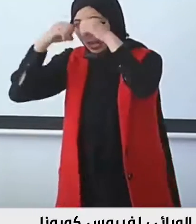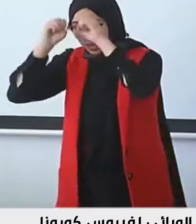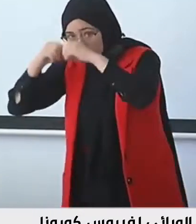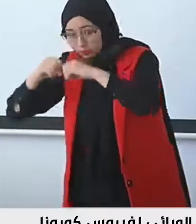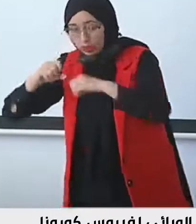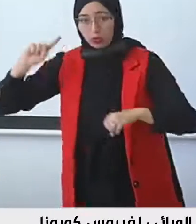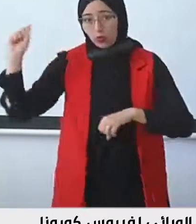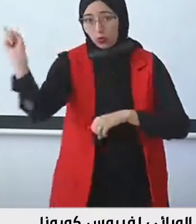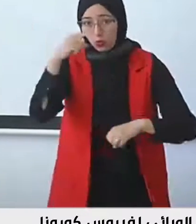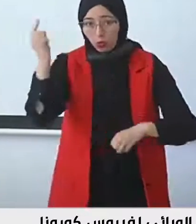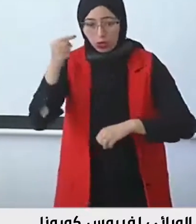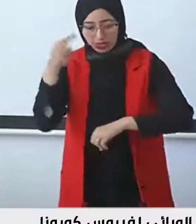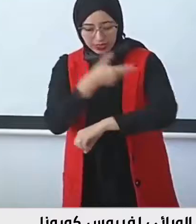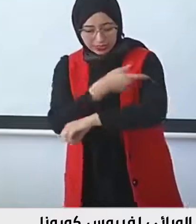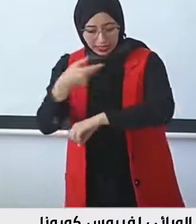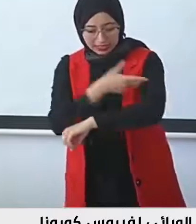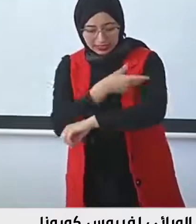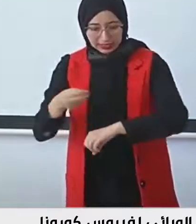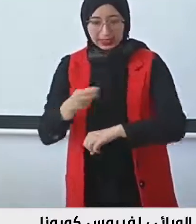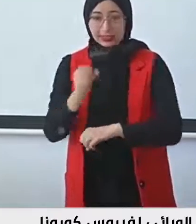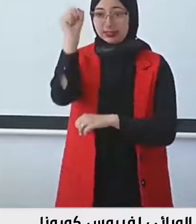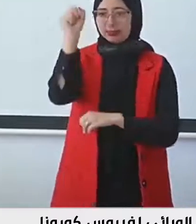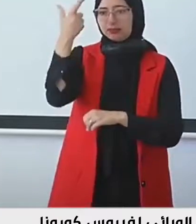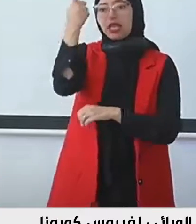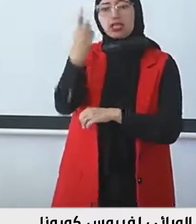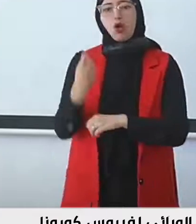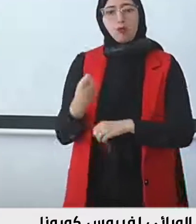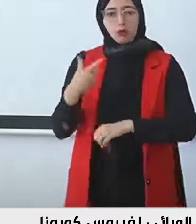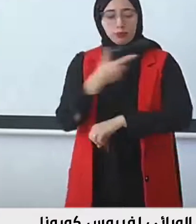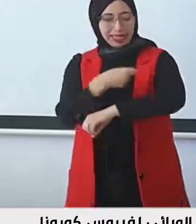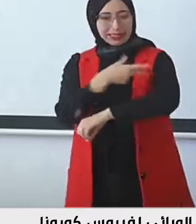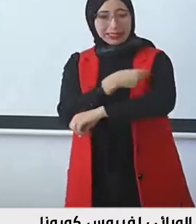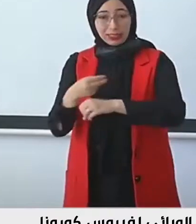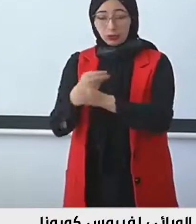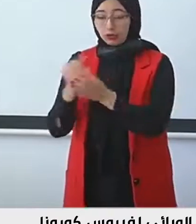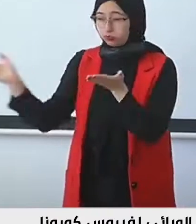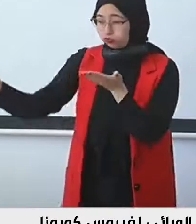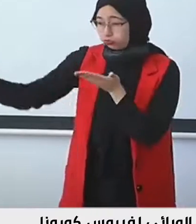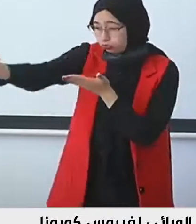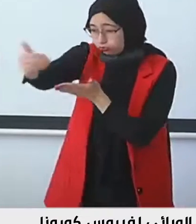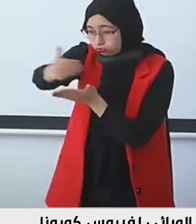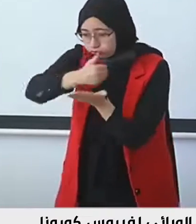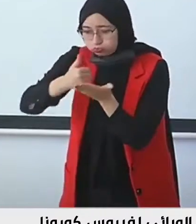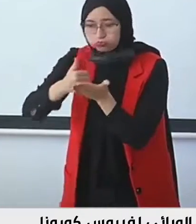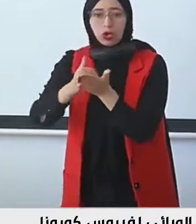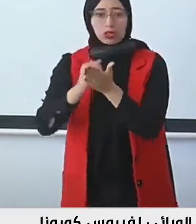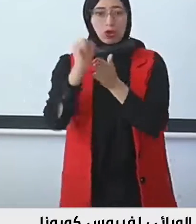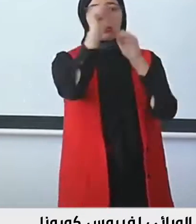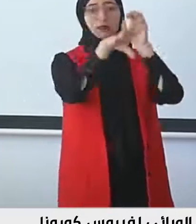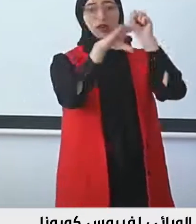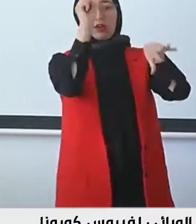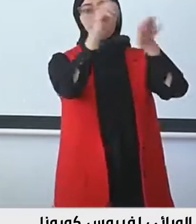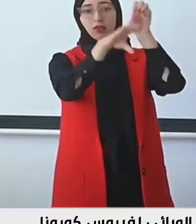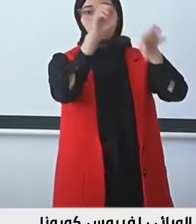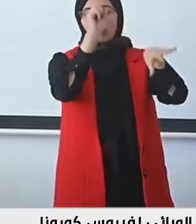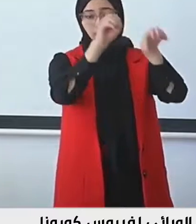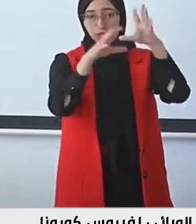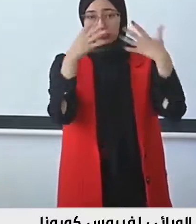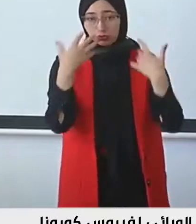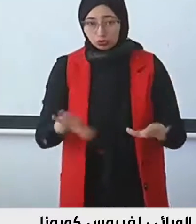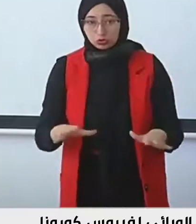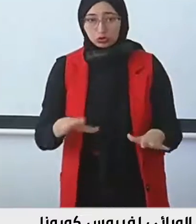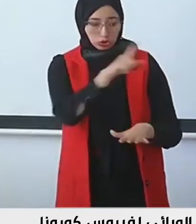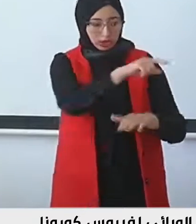الكل، اي تحاليل تصير في يوم معين يتم ارسالها الى المرصد، وهما التحاليل